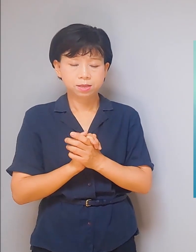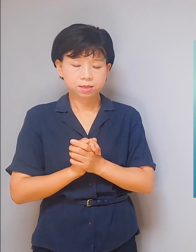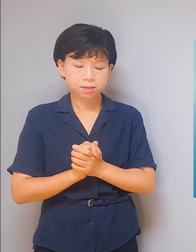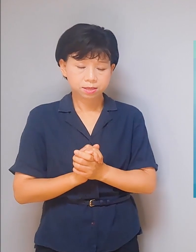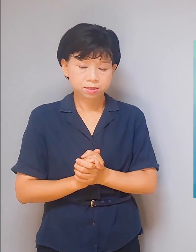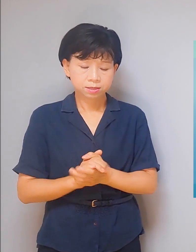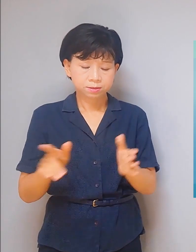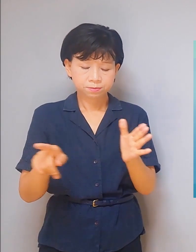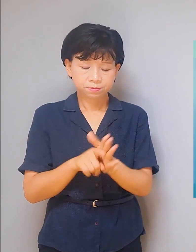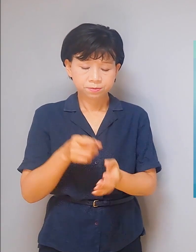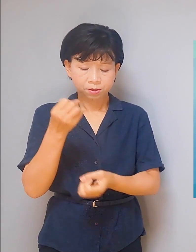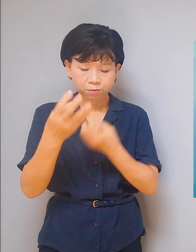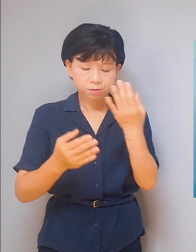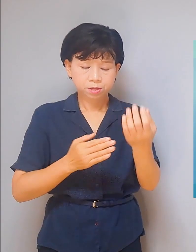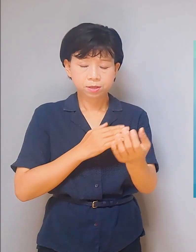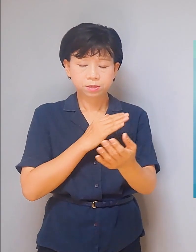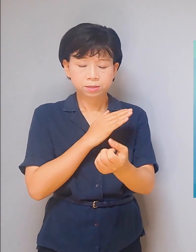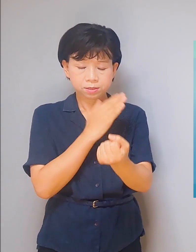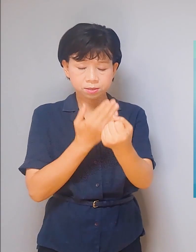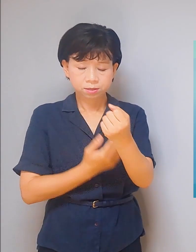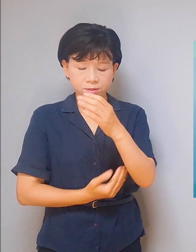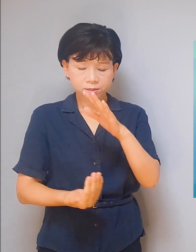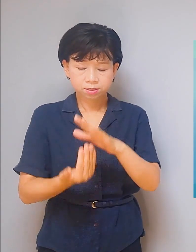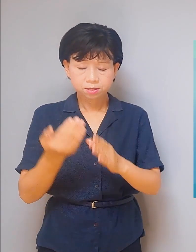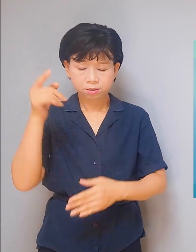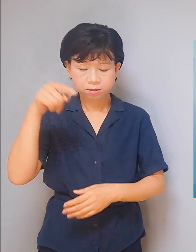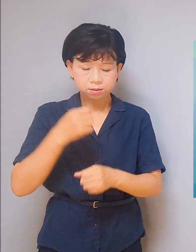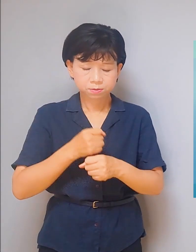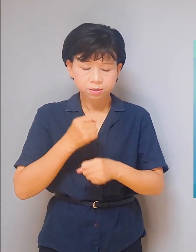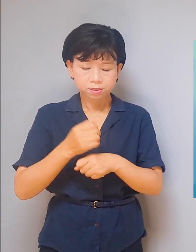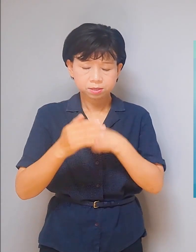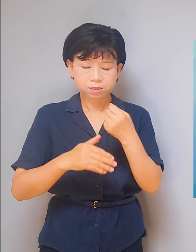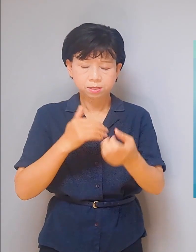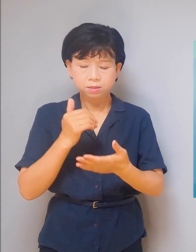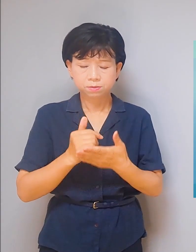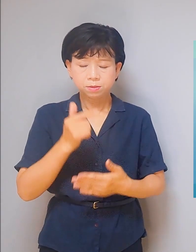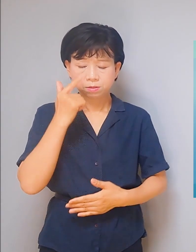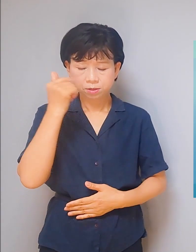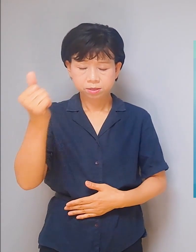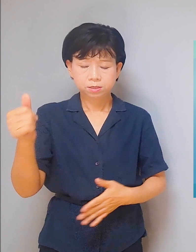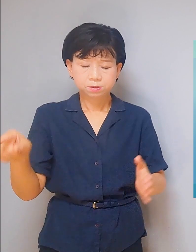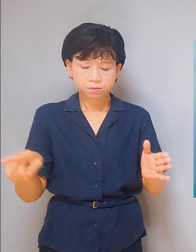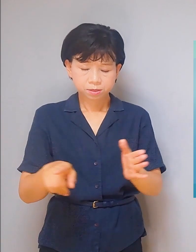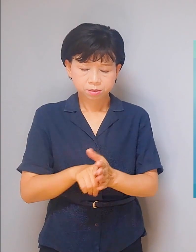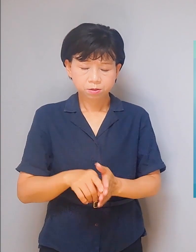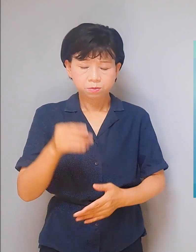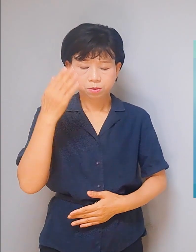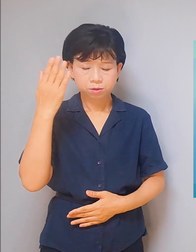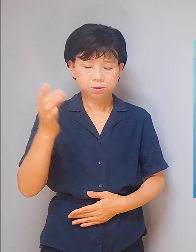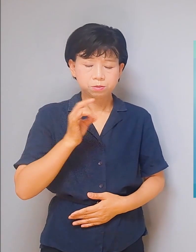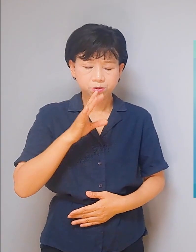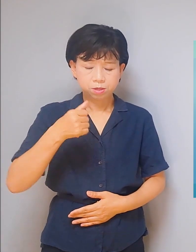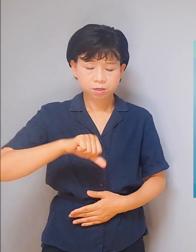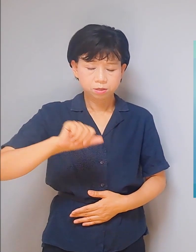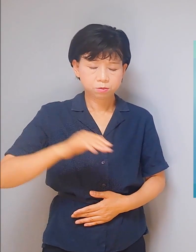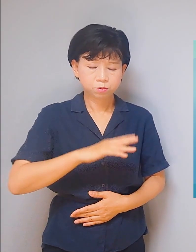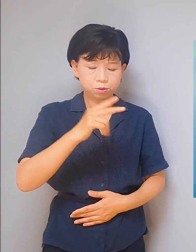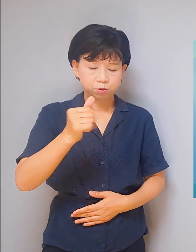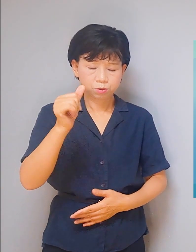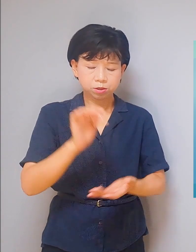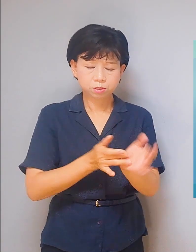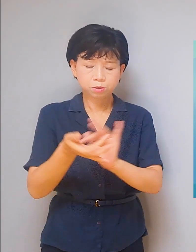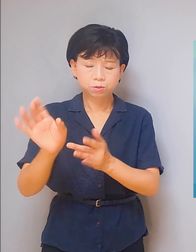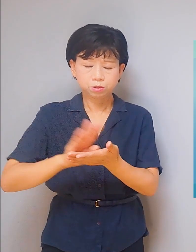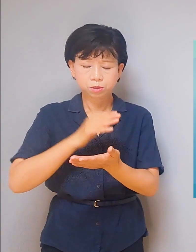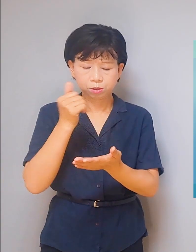아멘. 신앙 고백드립니다. 전능하사 천지를 만드신 하나님 아버지를 내가 믿사오며 그 외아들 우리 주